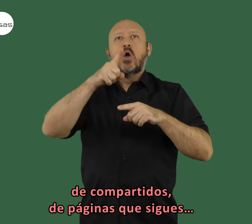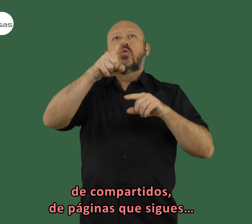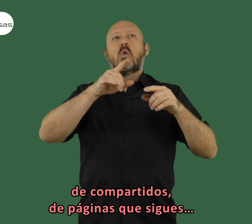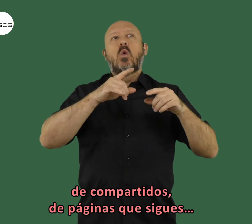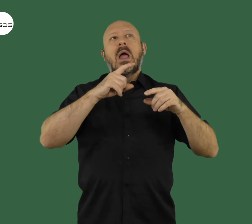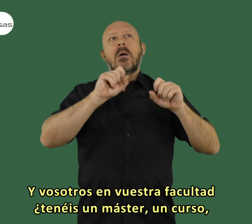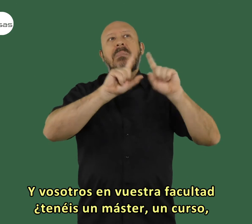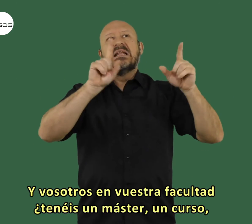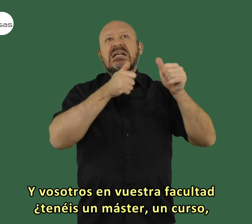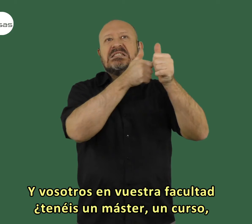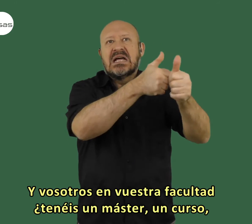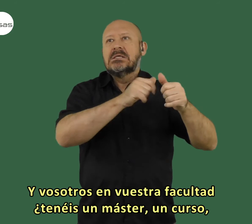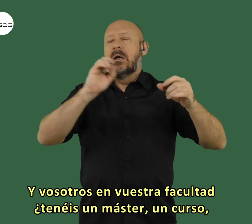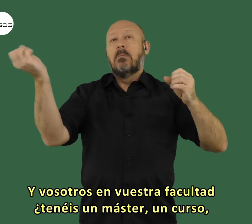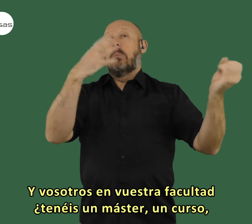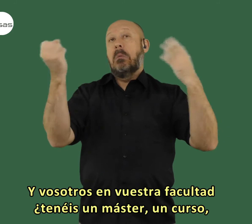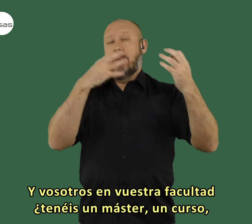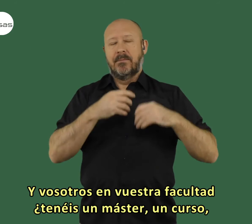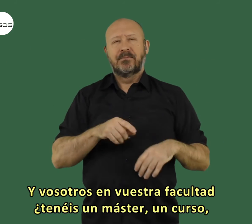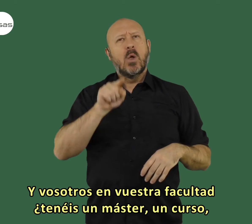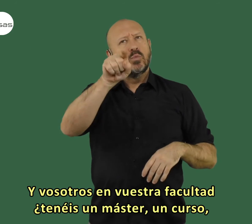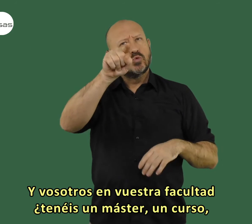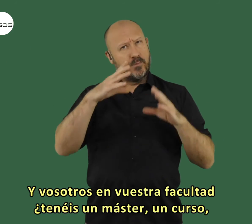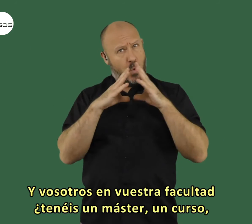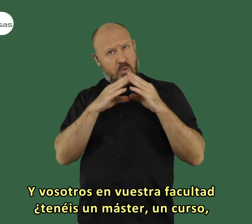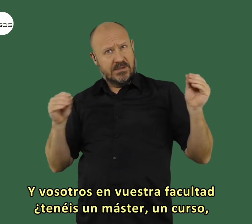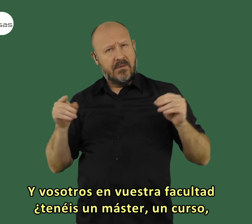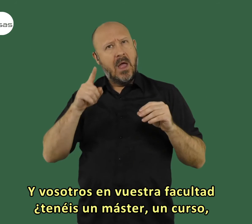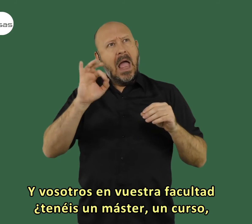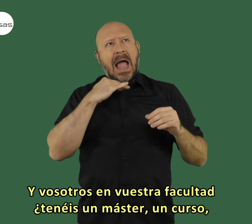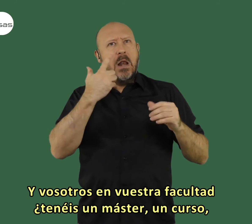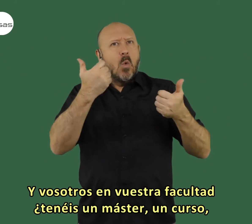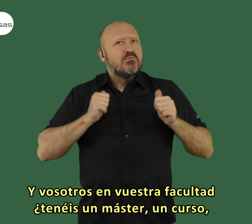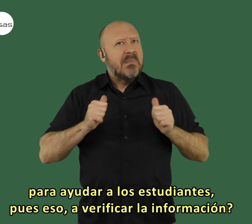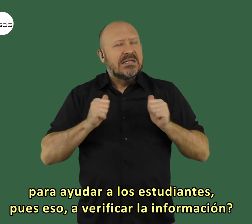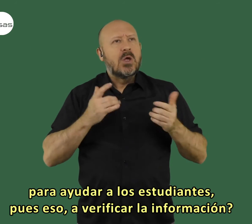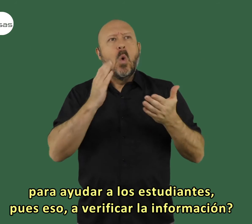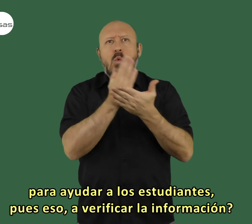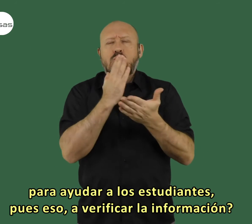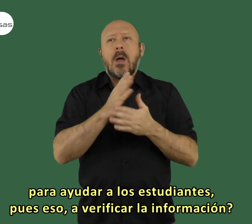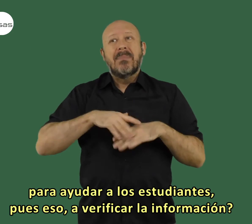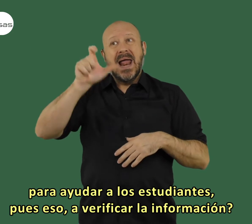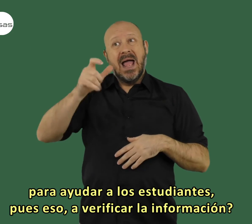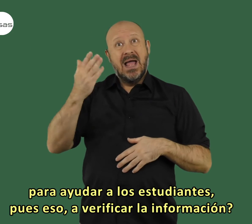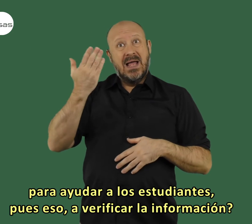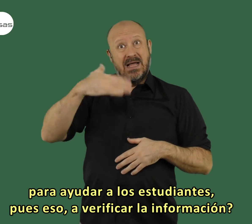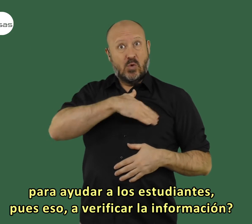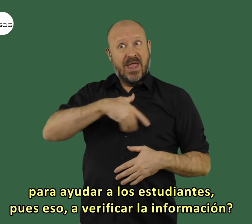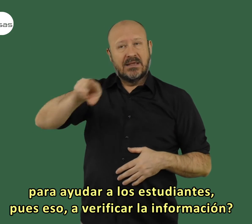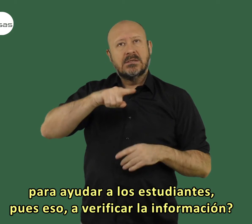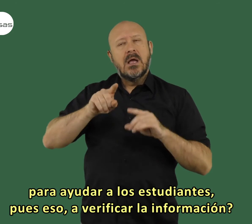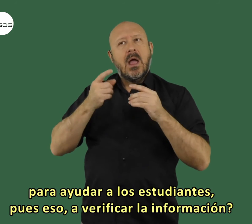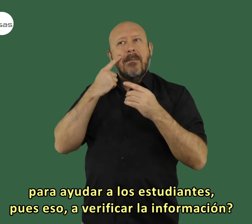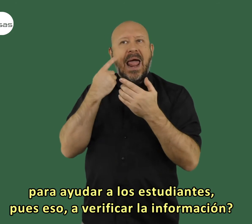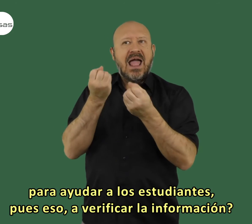de páginas que sigues. Y vosotros en vuestra facultad tenéis un máster, un curso para ayudar a los estudiantes, pues